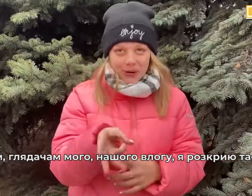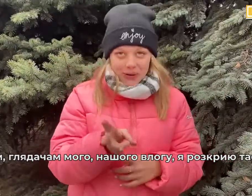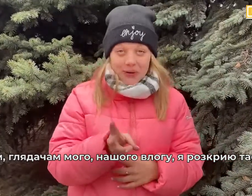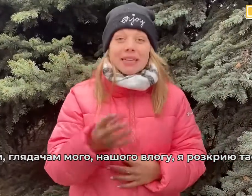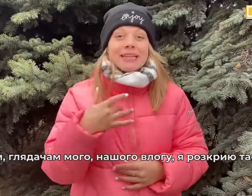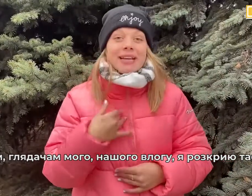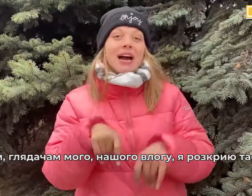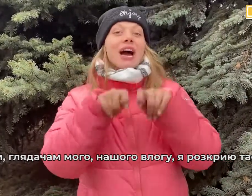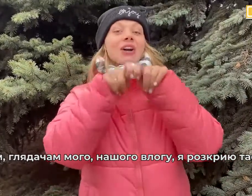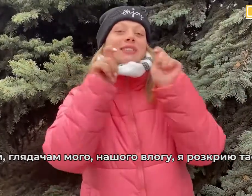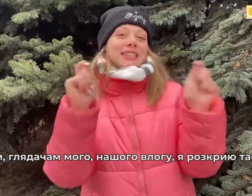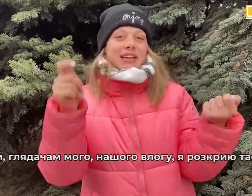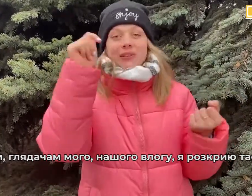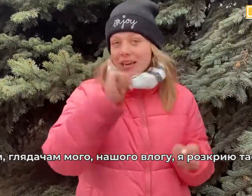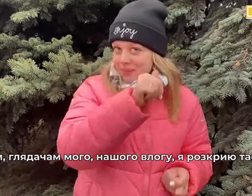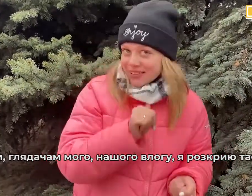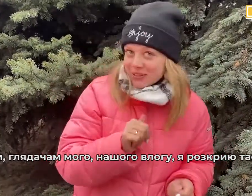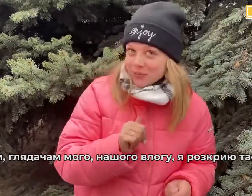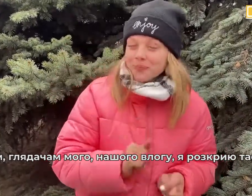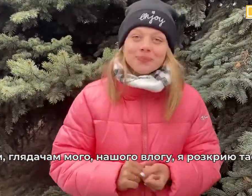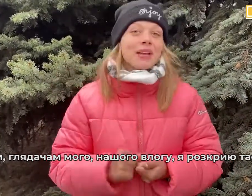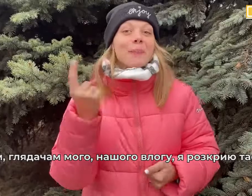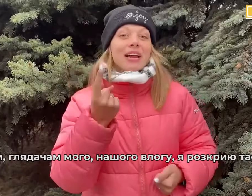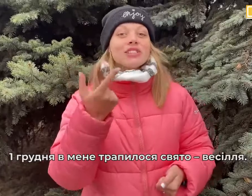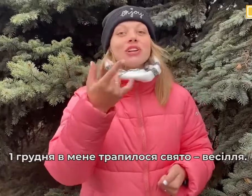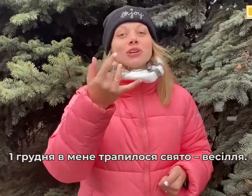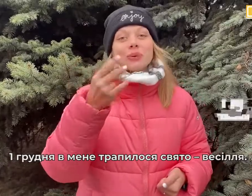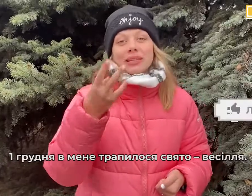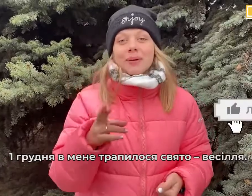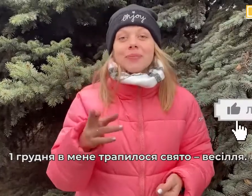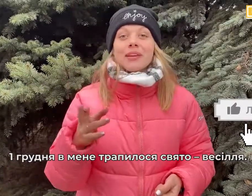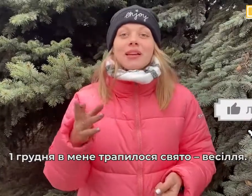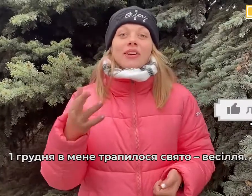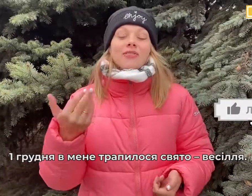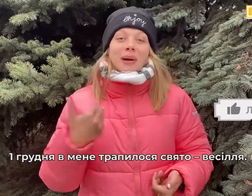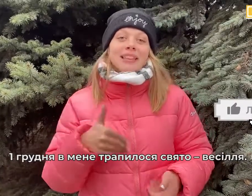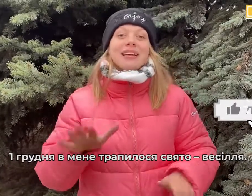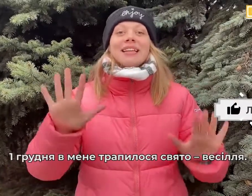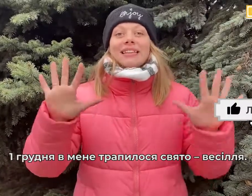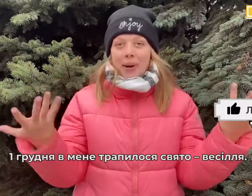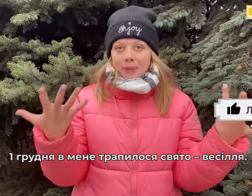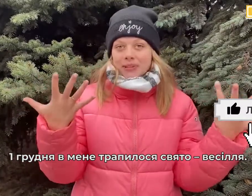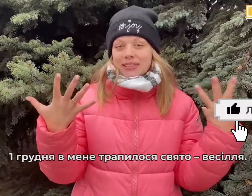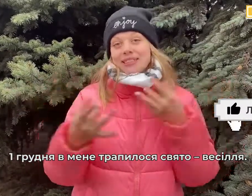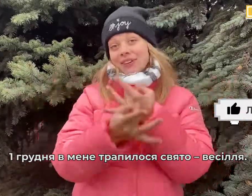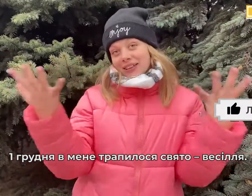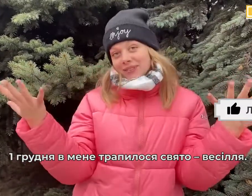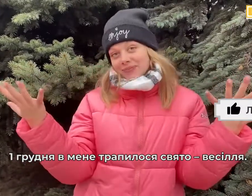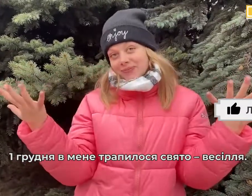блогу, я розкрию таємницю. 1 грудня в мене трапилося свято